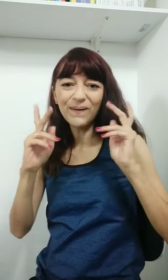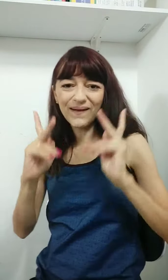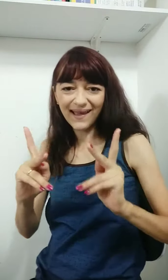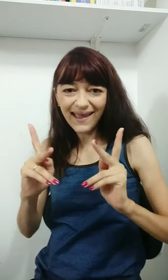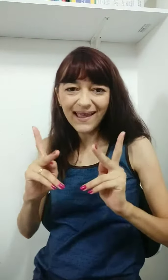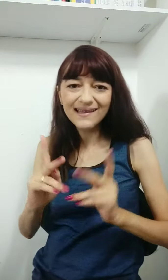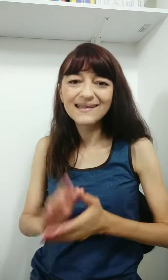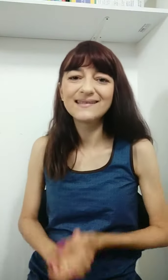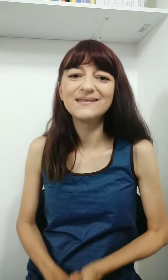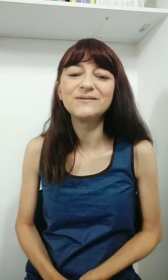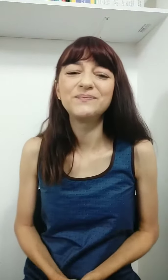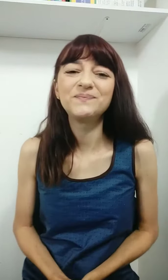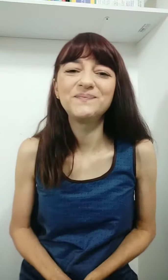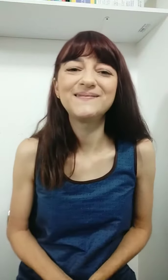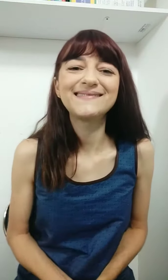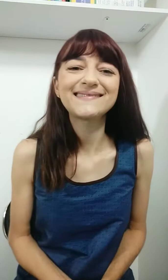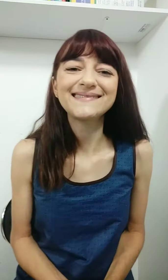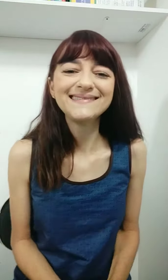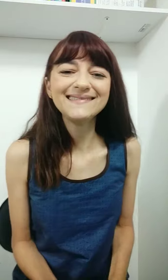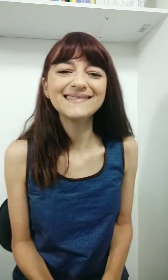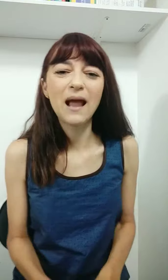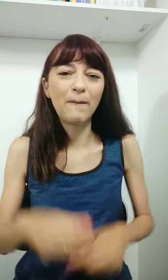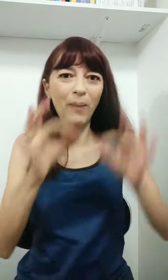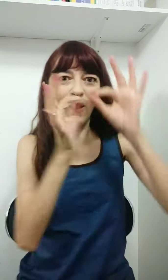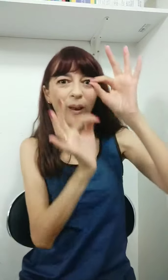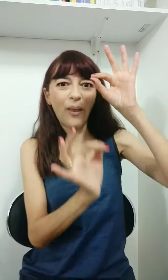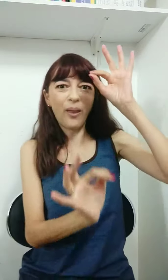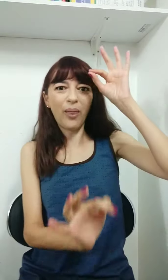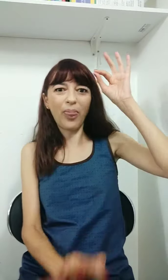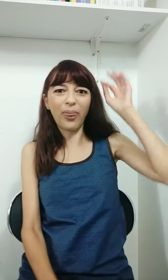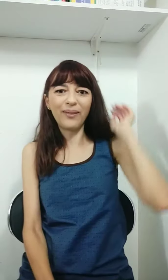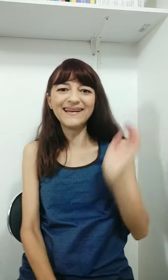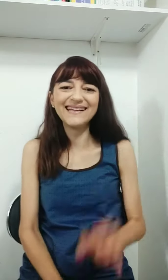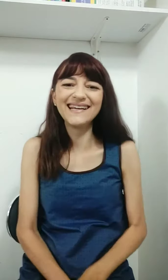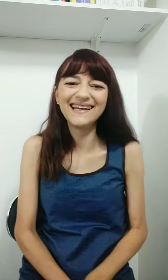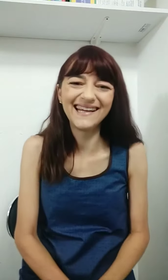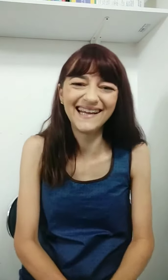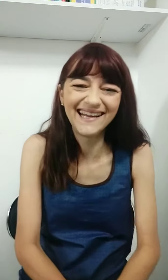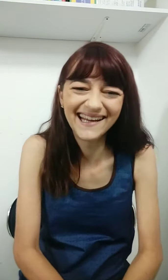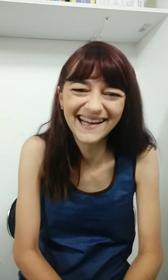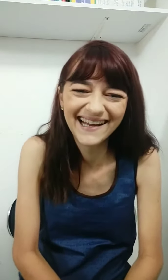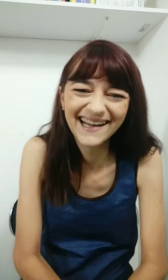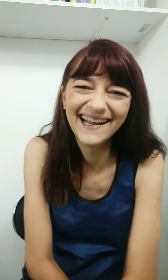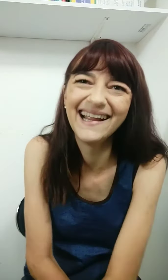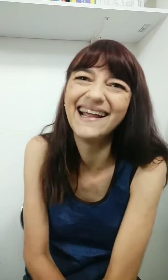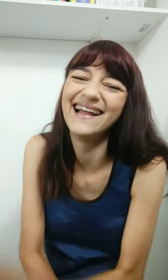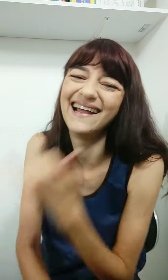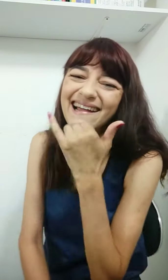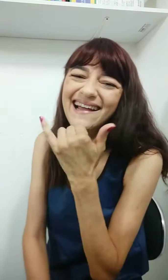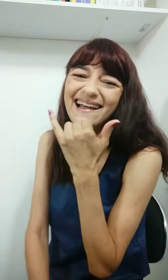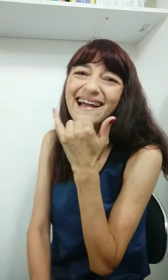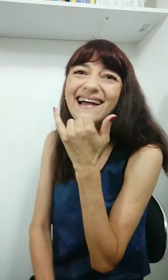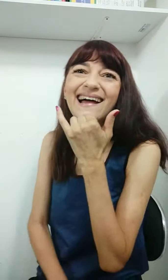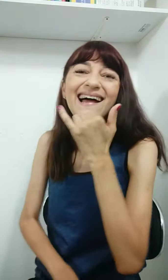tem vários significados, então prestem muita atenção, tá? Eu falei aqui rápido, tá? Me alonguei aqui no que eu